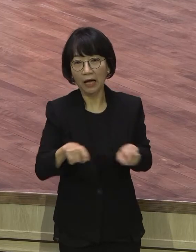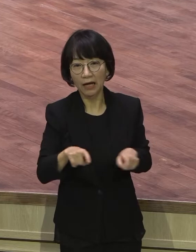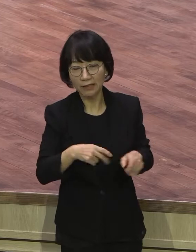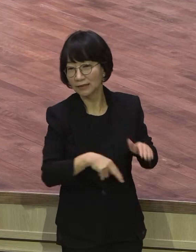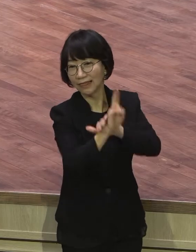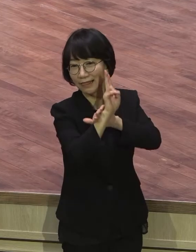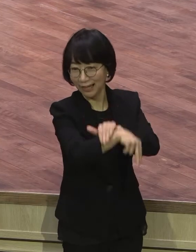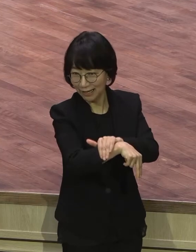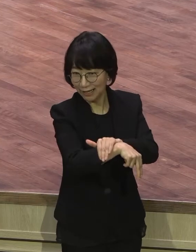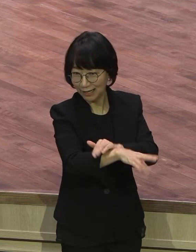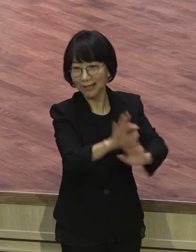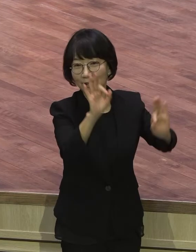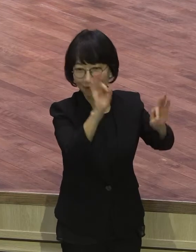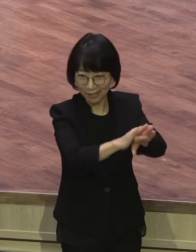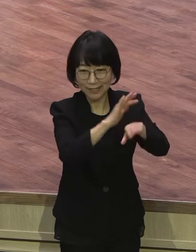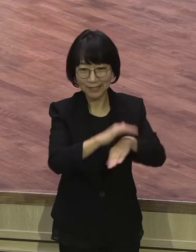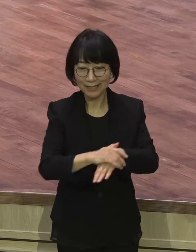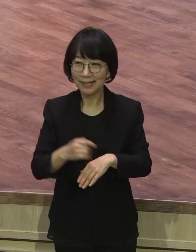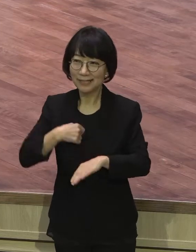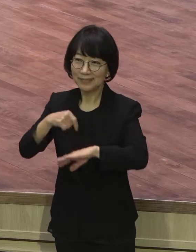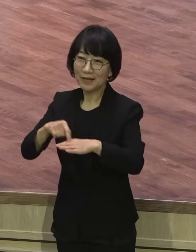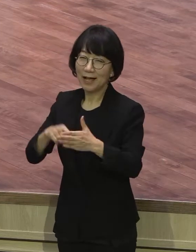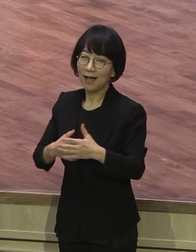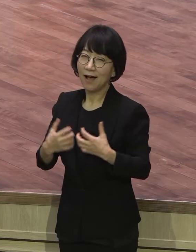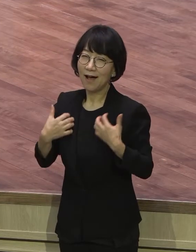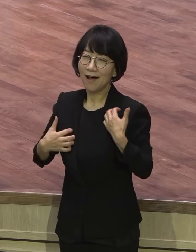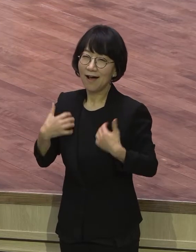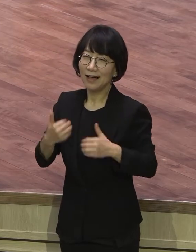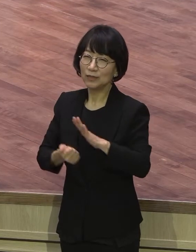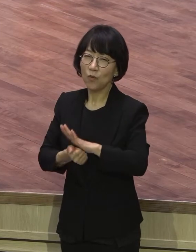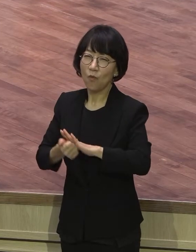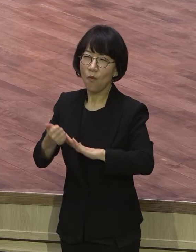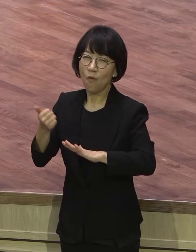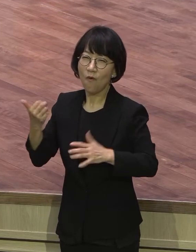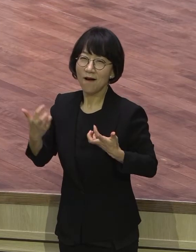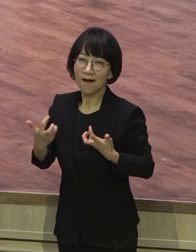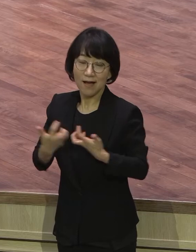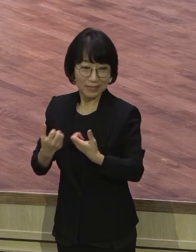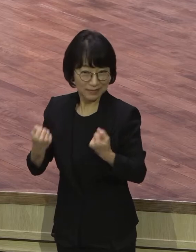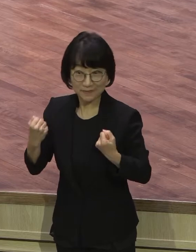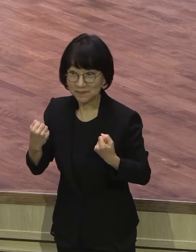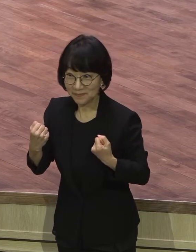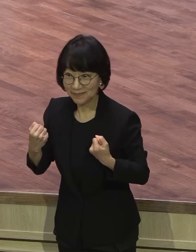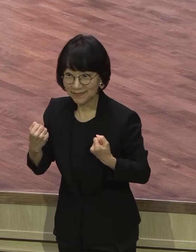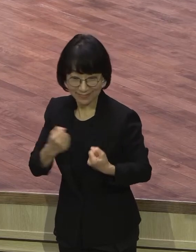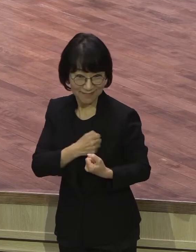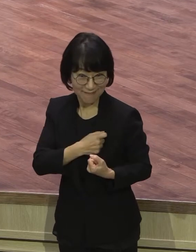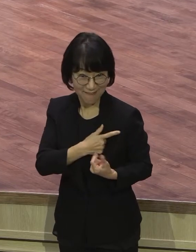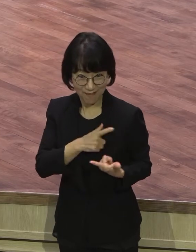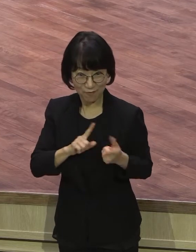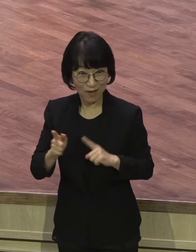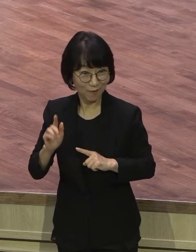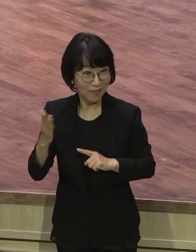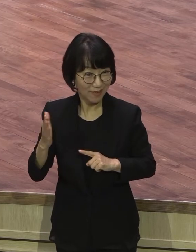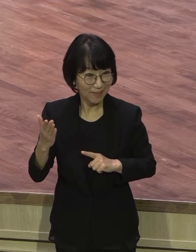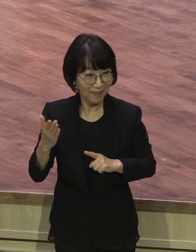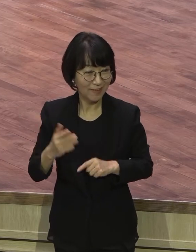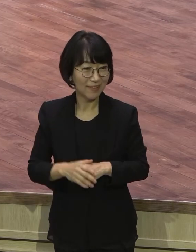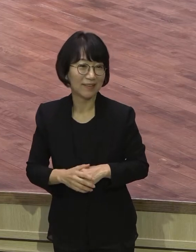이름 부르는 순간에 내 속에 새로운 소망이 샥 솟아나. 아멘. 그러니까 체질이 확 바뀔 수밖에